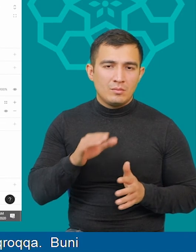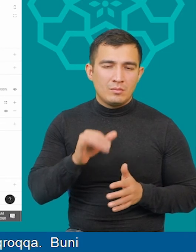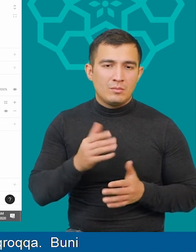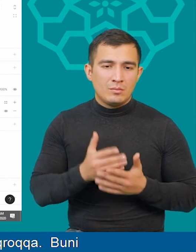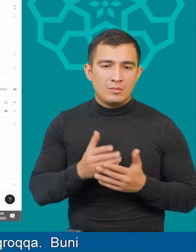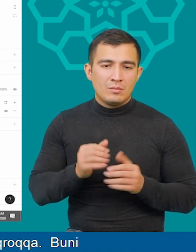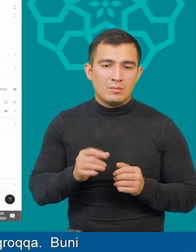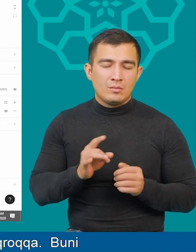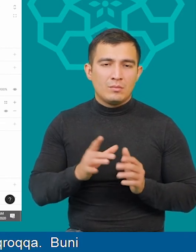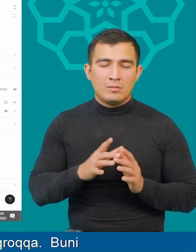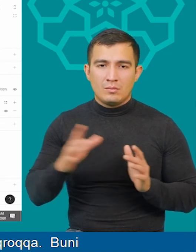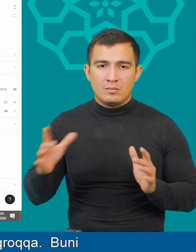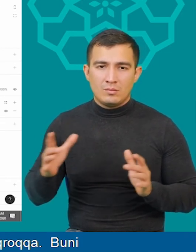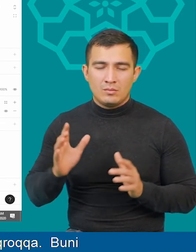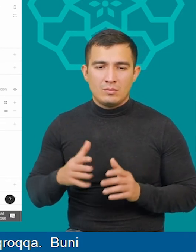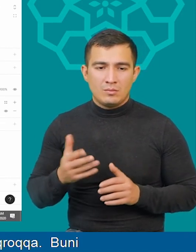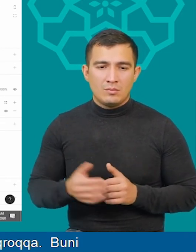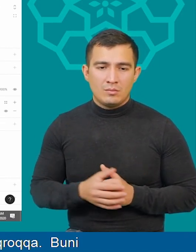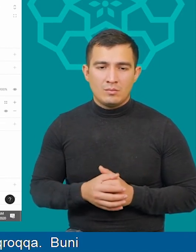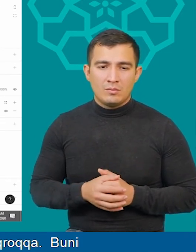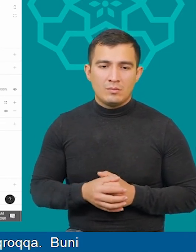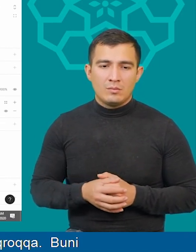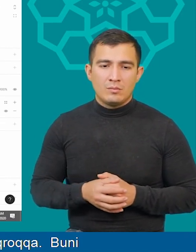Masalan, bu yoqqa cho'zyapman.